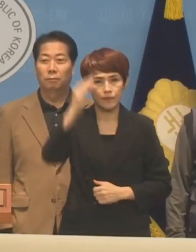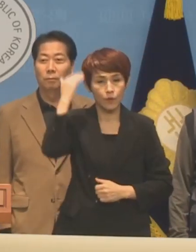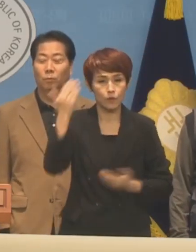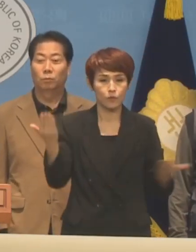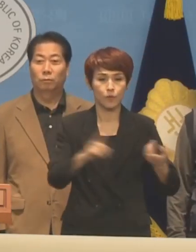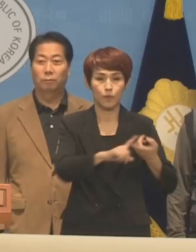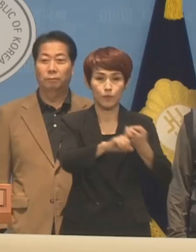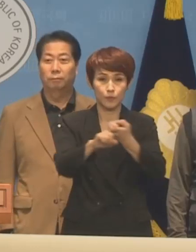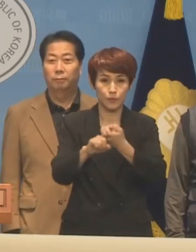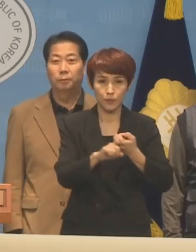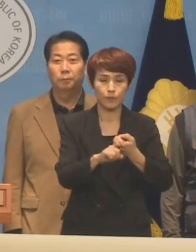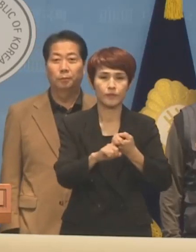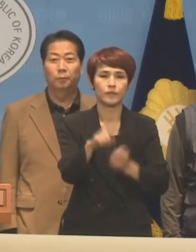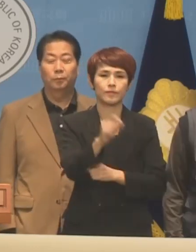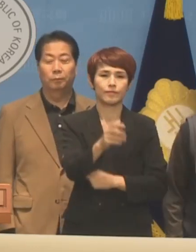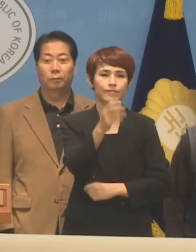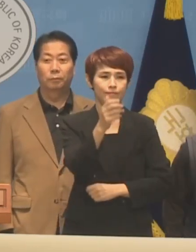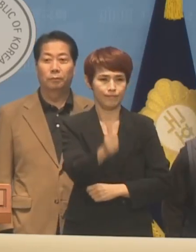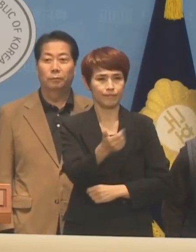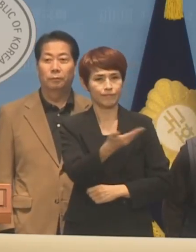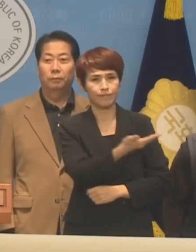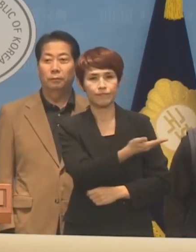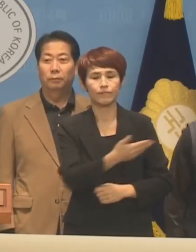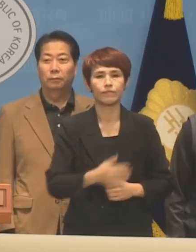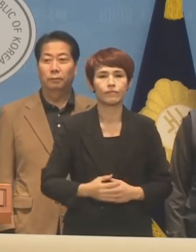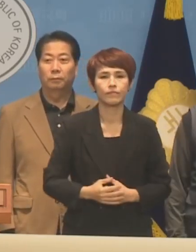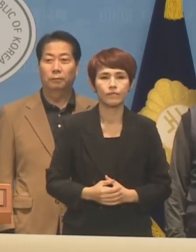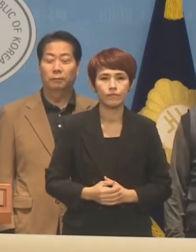한국노총 유기섭 사무총장님 참석하셨습니다.